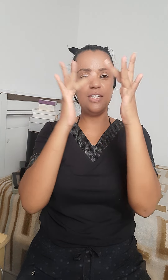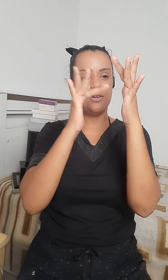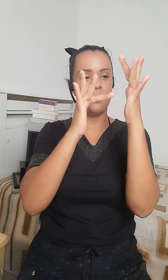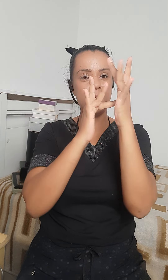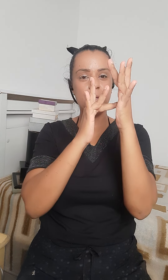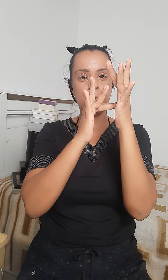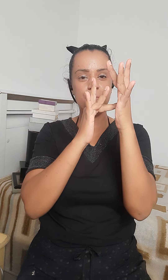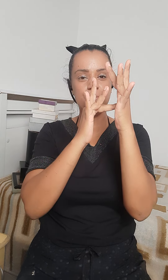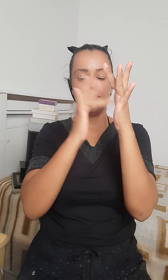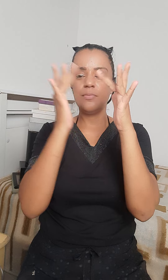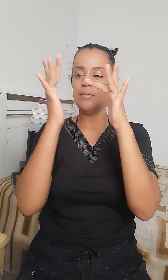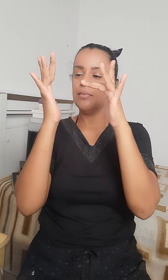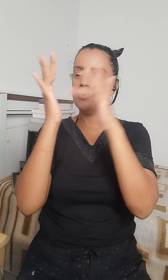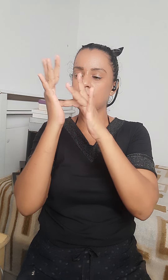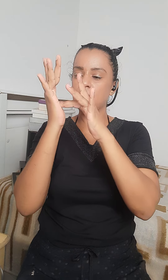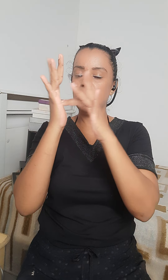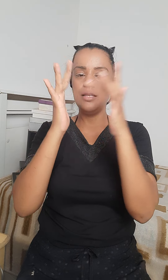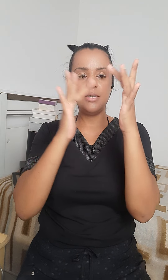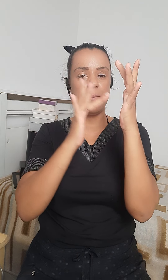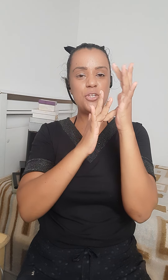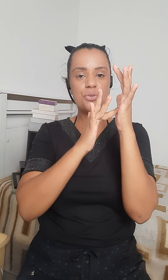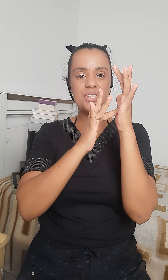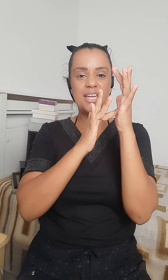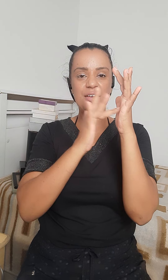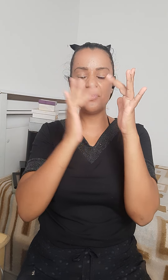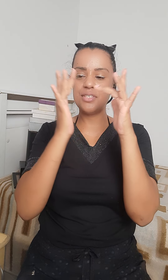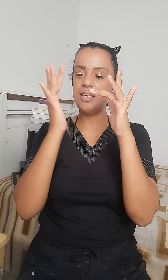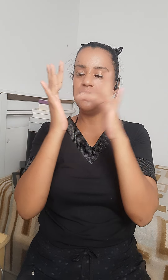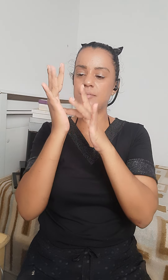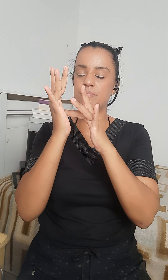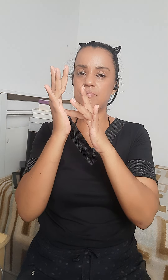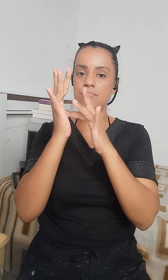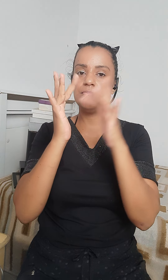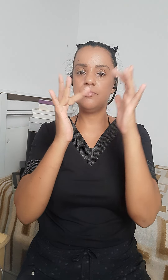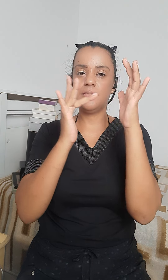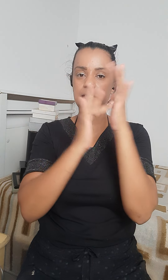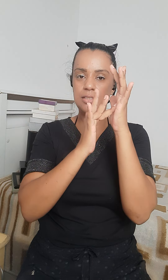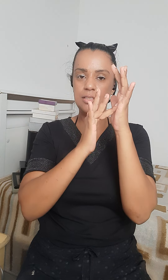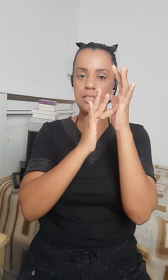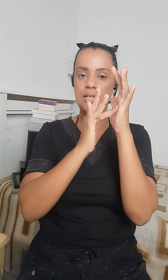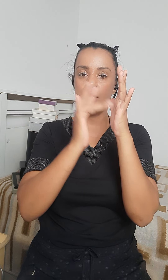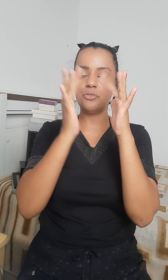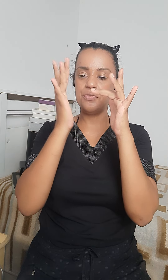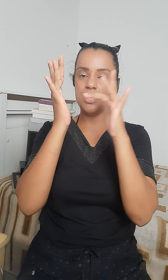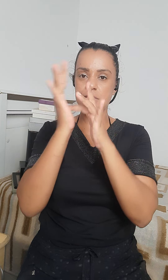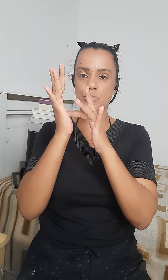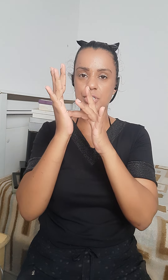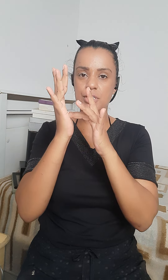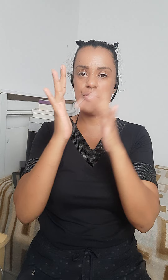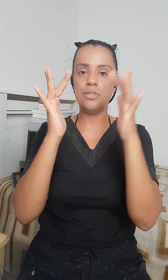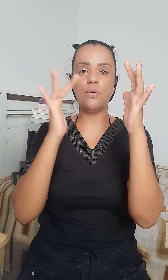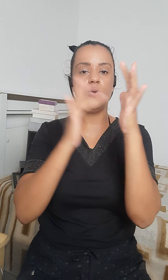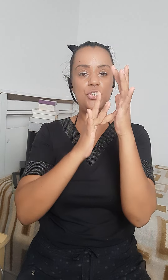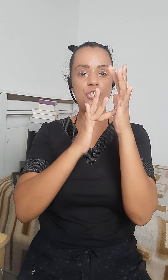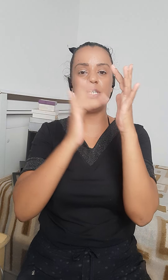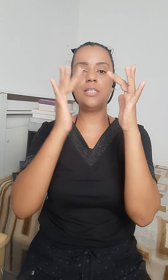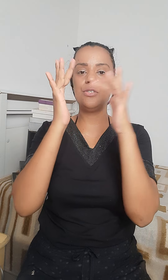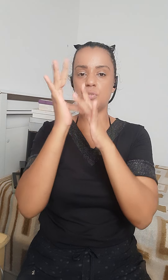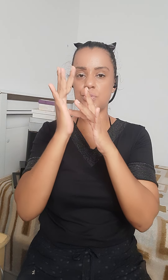ó. Se remete aos cravos, né? A crucificação de Cristo, então, Jesus,